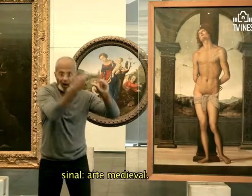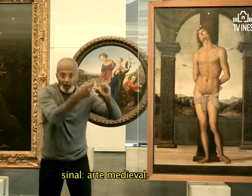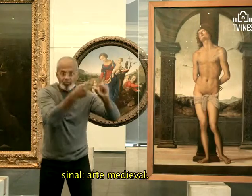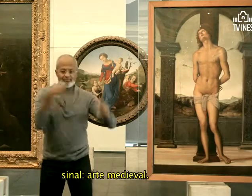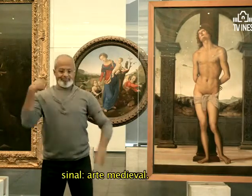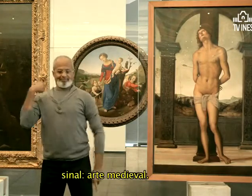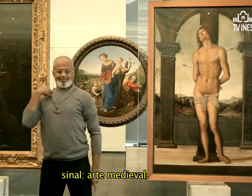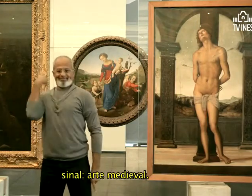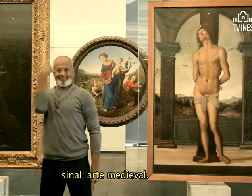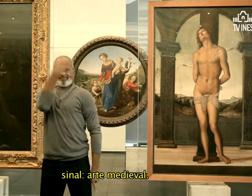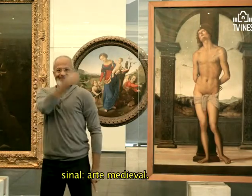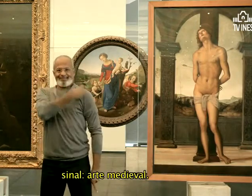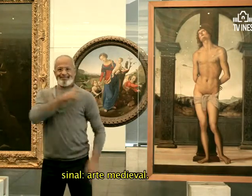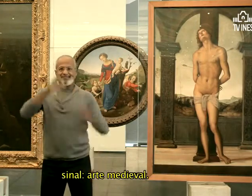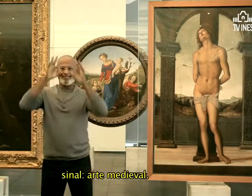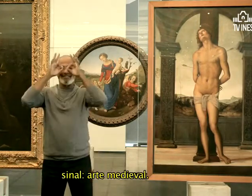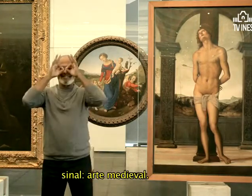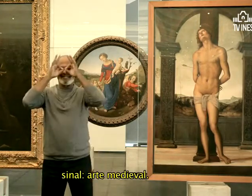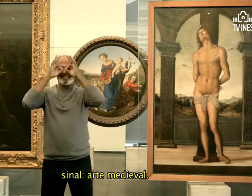Sinal, arte medieval.